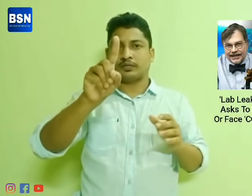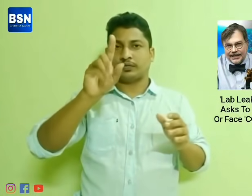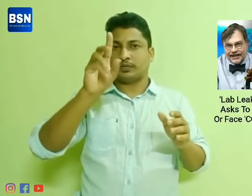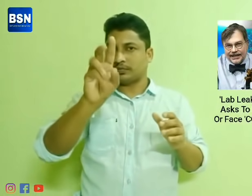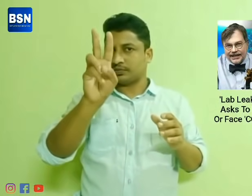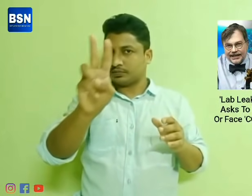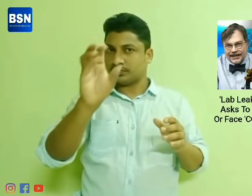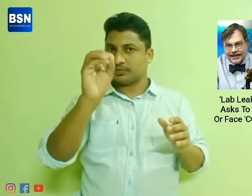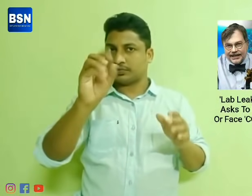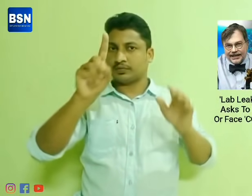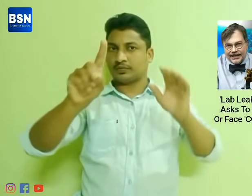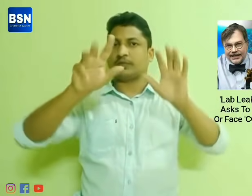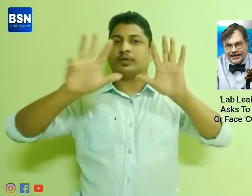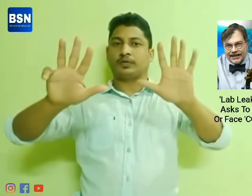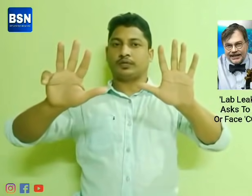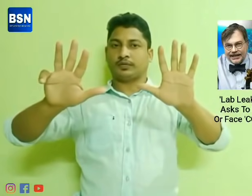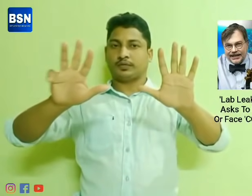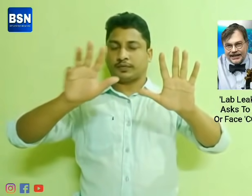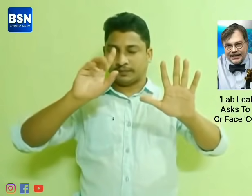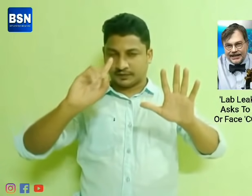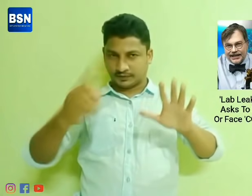థ్యాంక్స్ తను, మీ మేలు జన్మలో మర్చిపోలేదు.